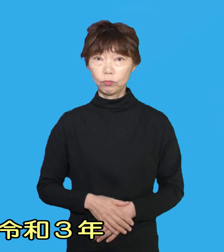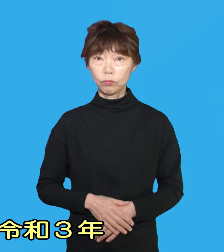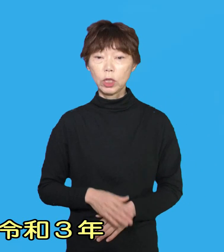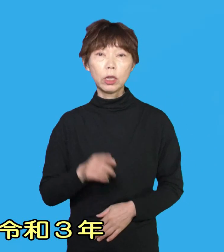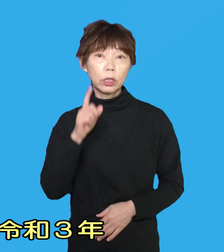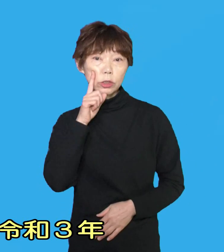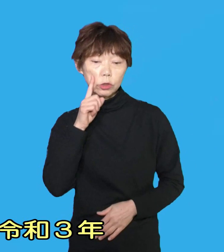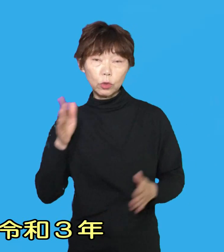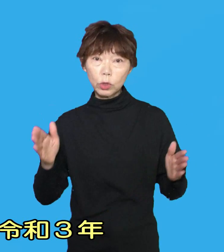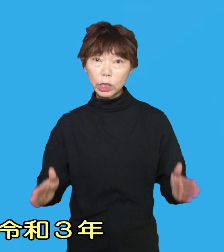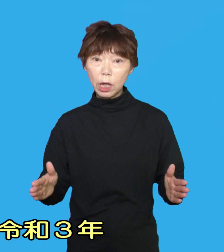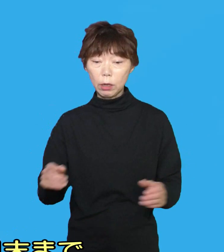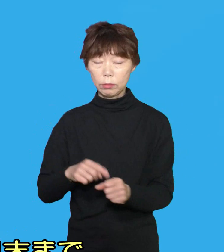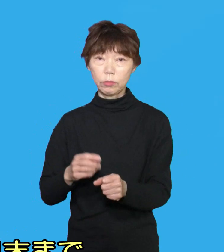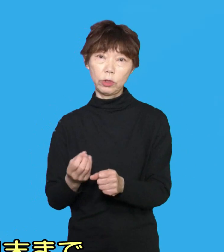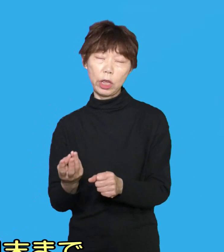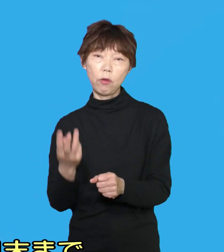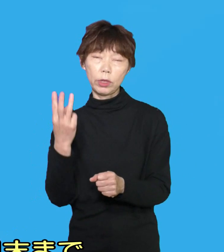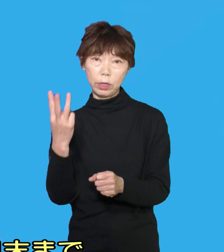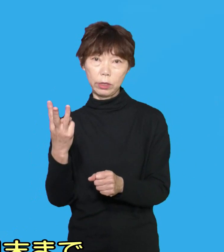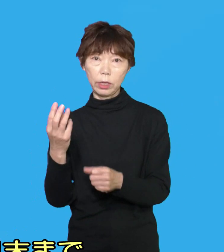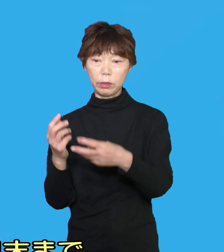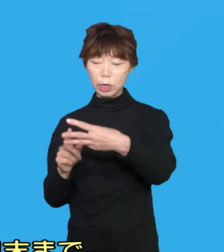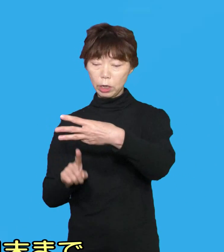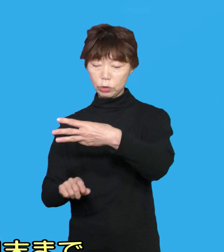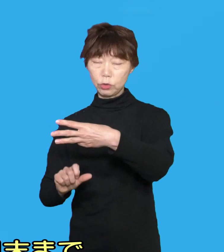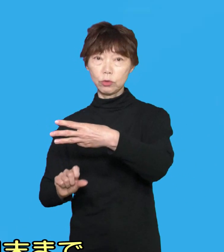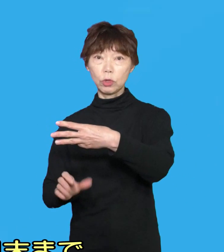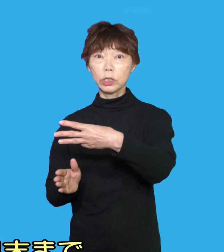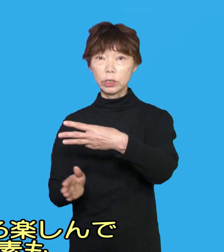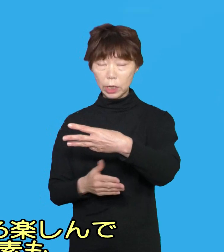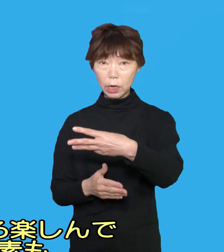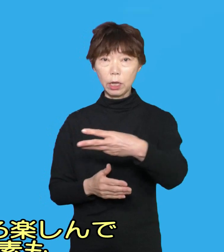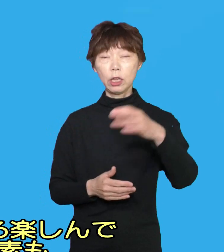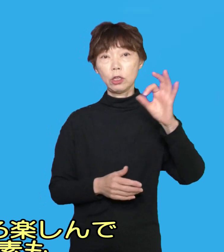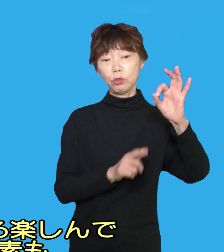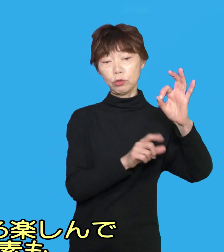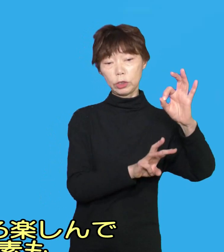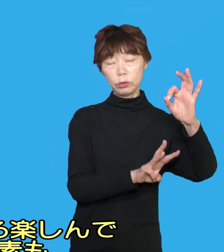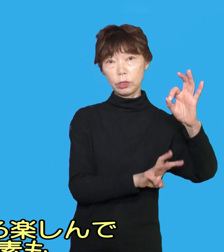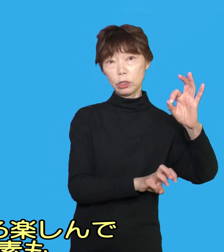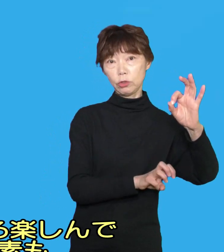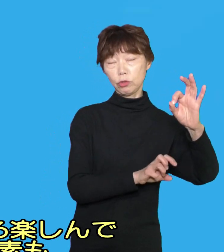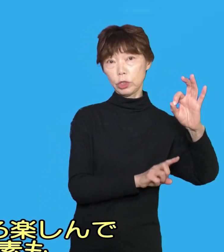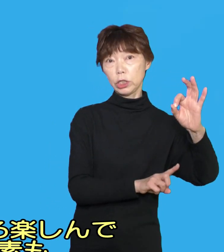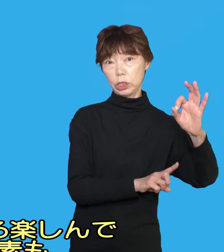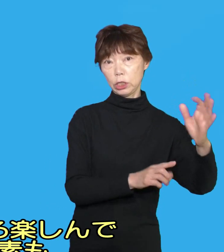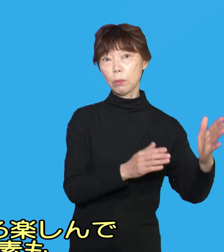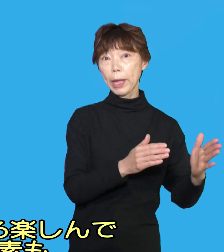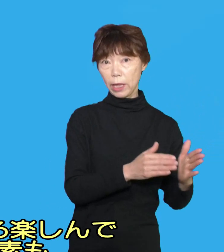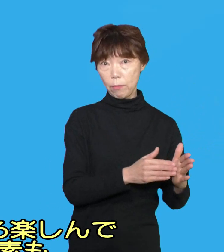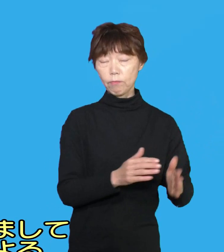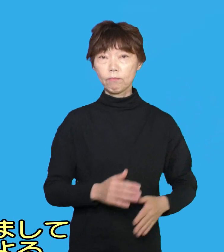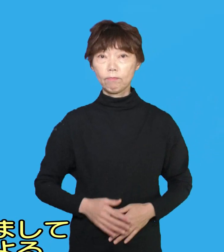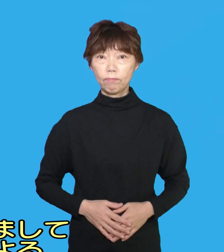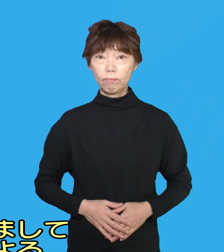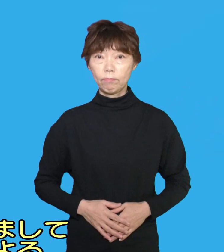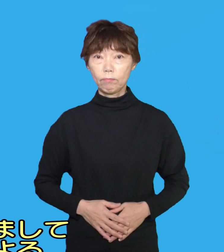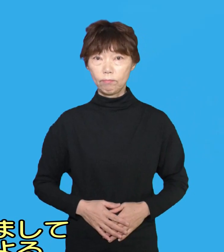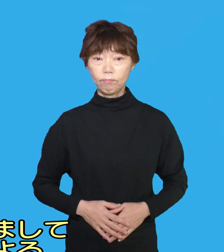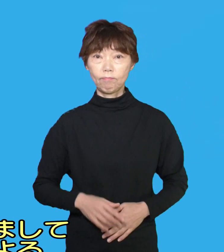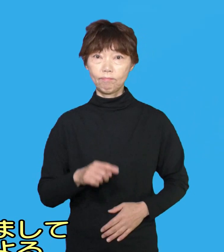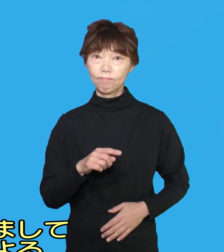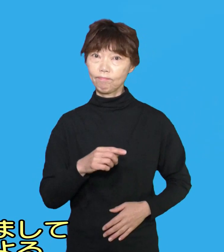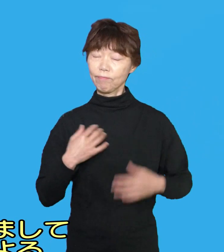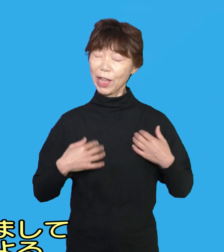和3年今年ですね、3月15日から10月末まで、この中でいろいろ楽しんでいただけるような要素も盛り込